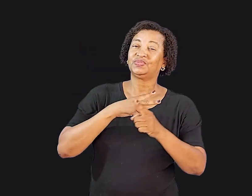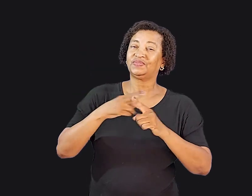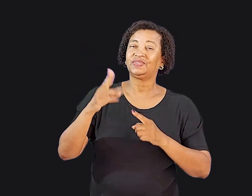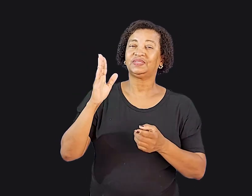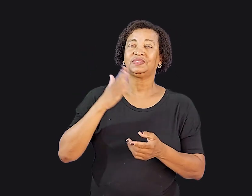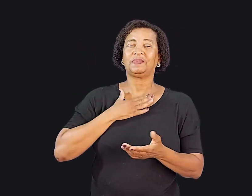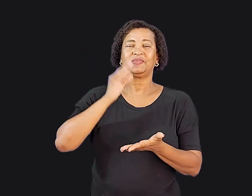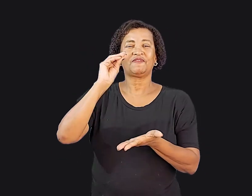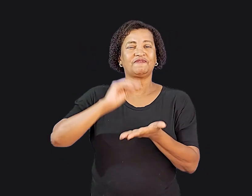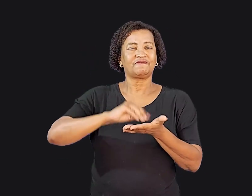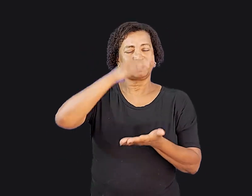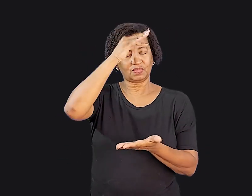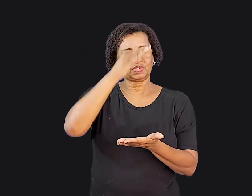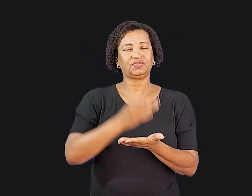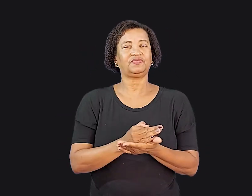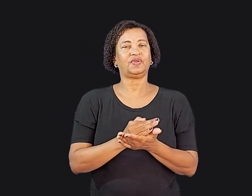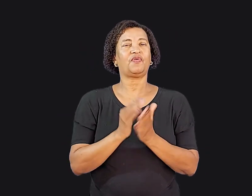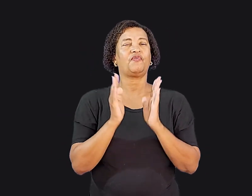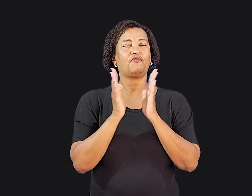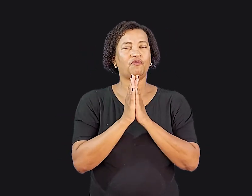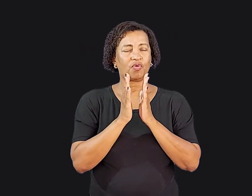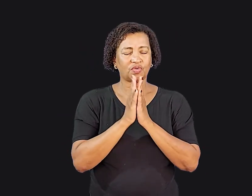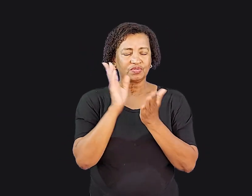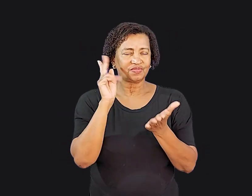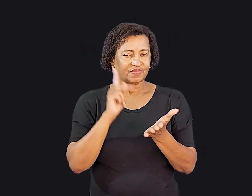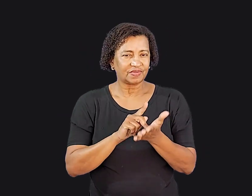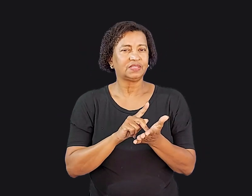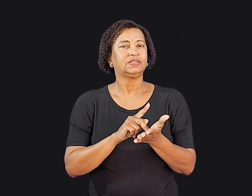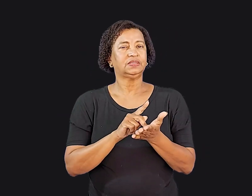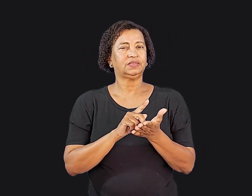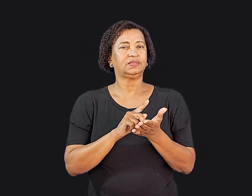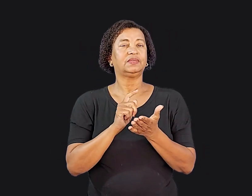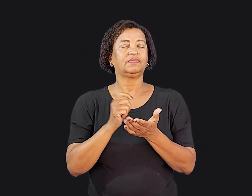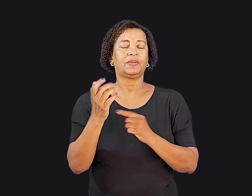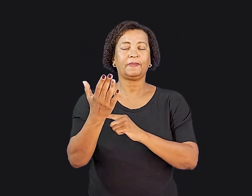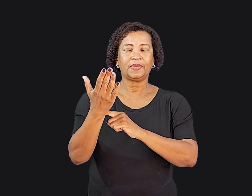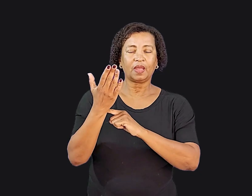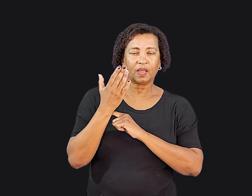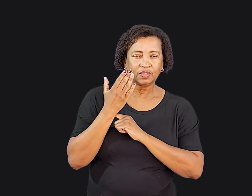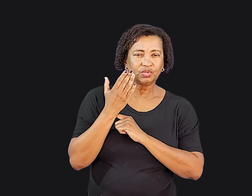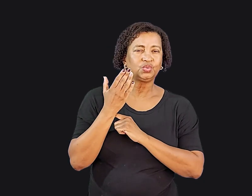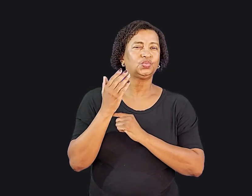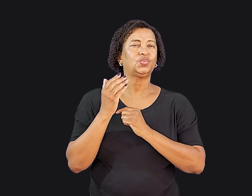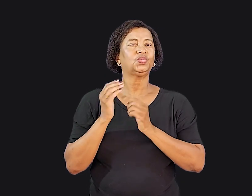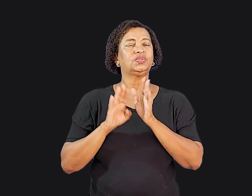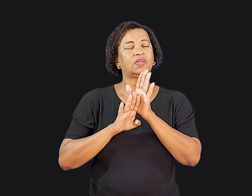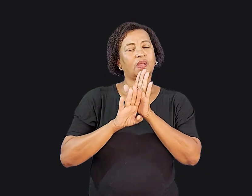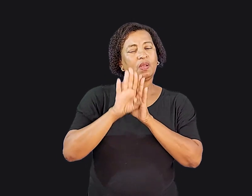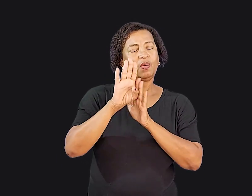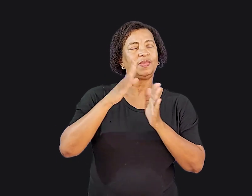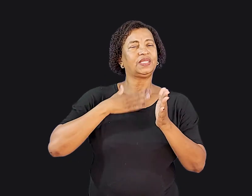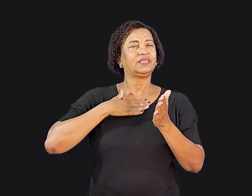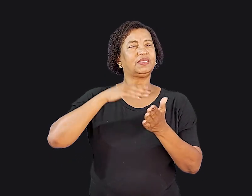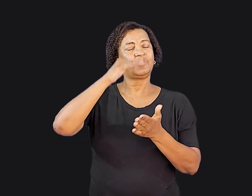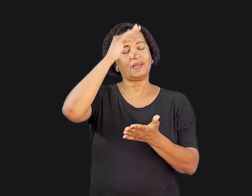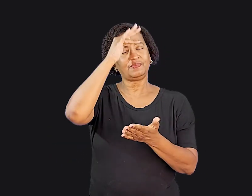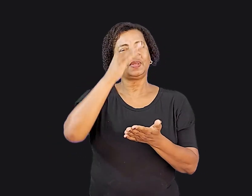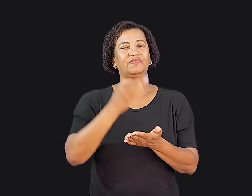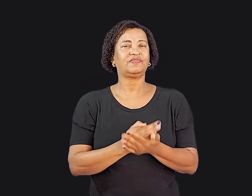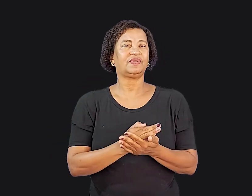incredulidade." Essa foi a oração sincera a que me referi. Ajuda-me a aumentar o meu nível de fé e a diminuir o nível de